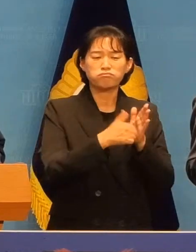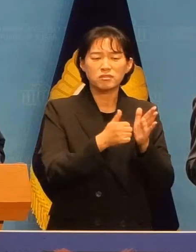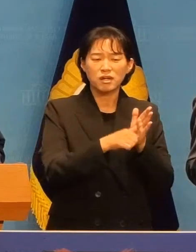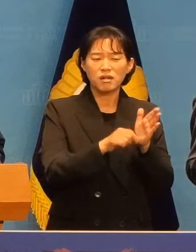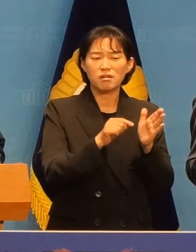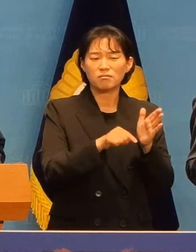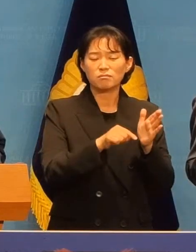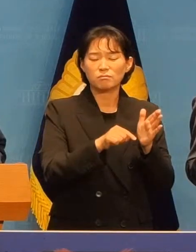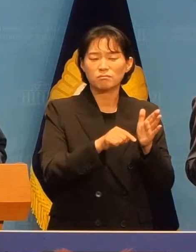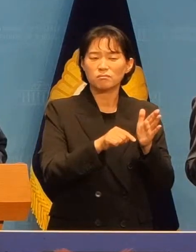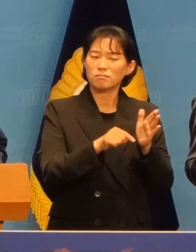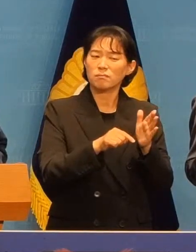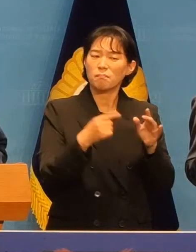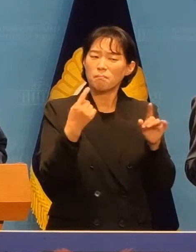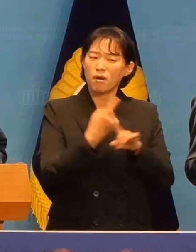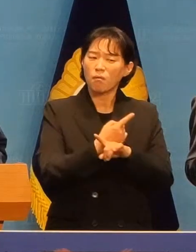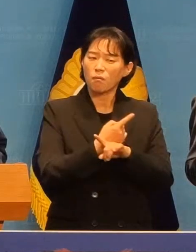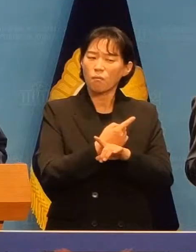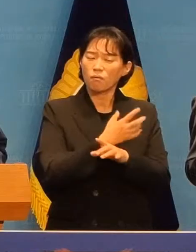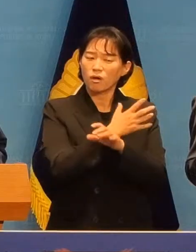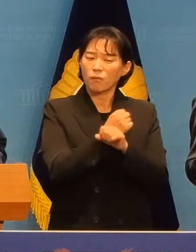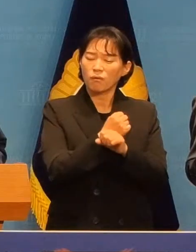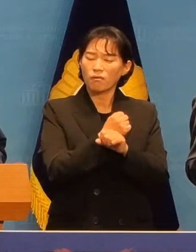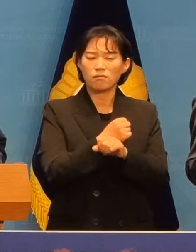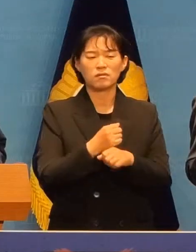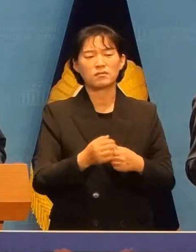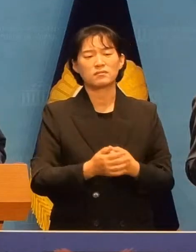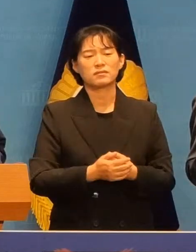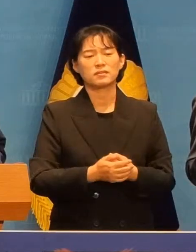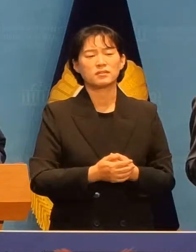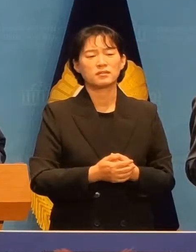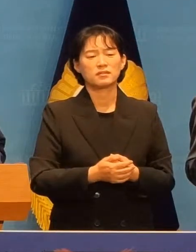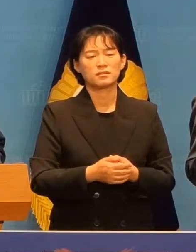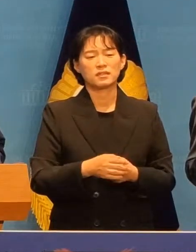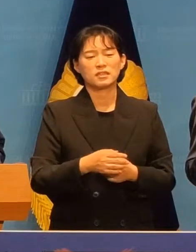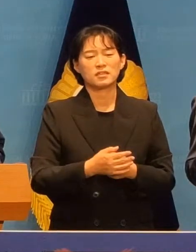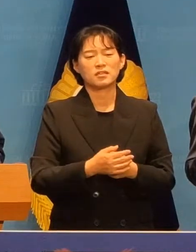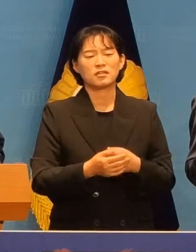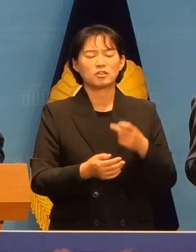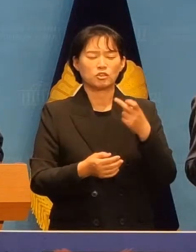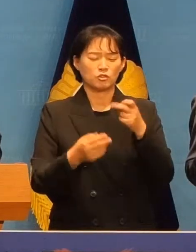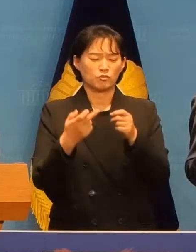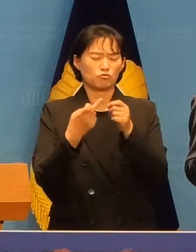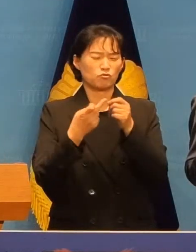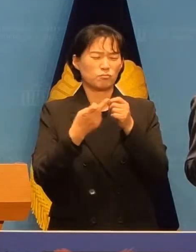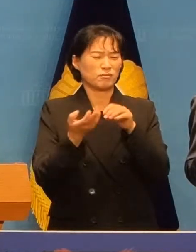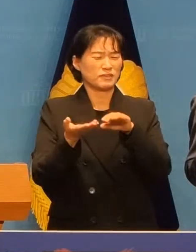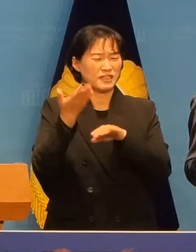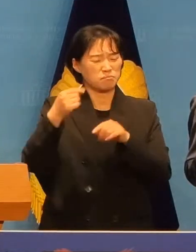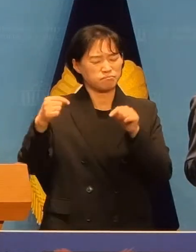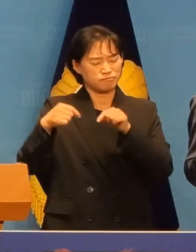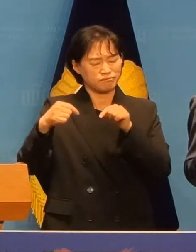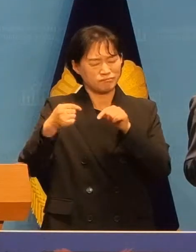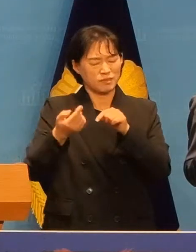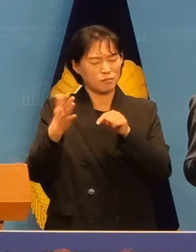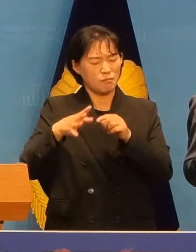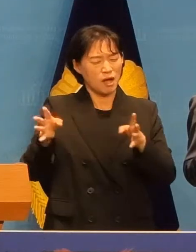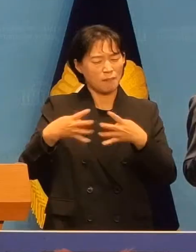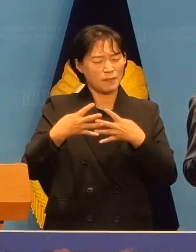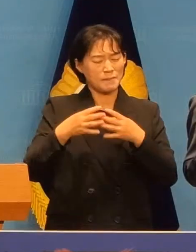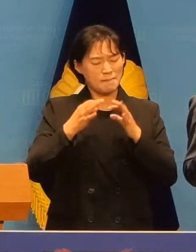합니다. 우리 지회는 우진물류와 12차례가 넘는 교섭을 진행하며 합의를 위해 최선을